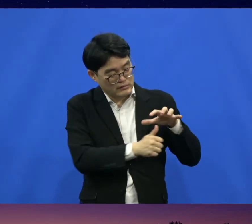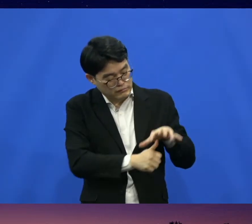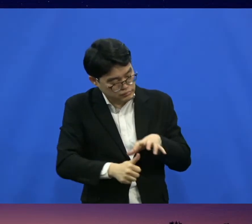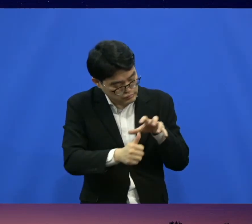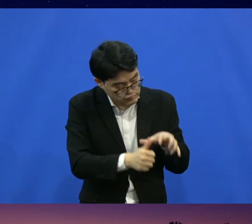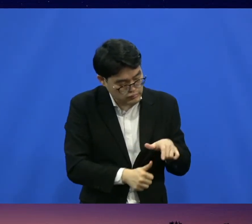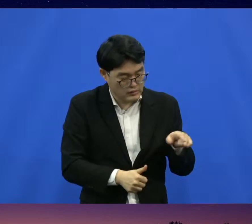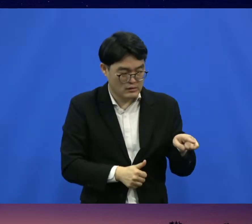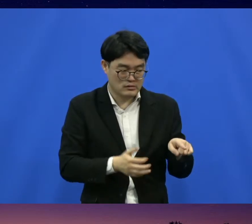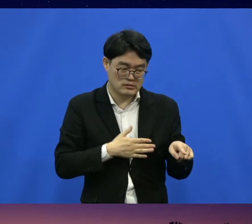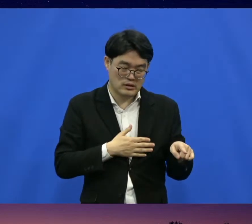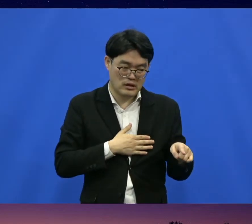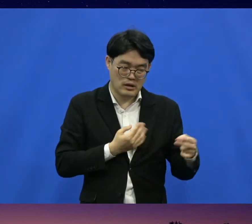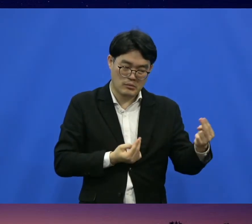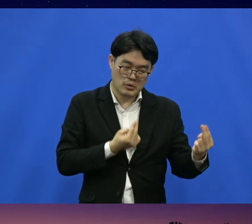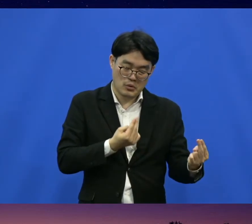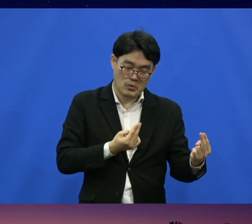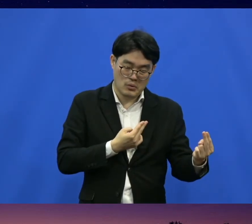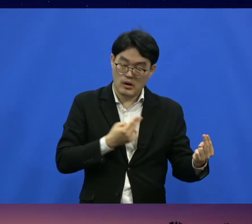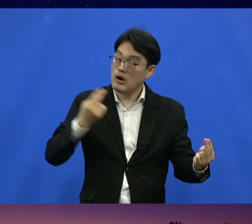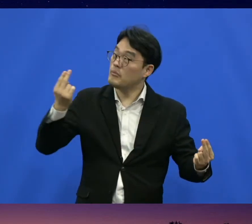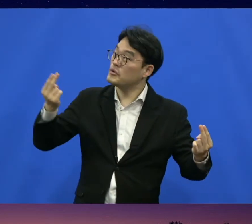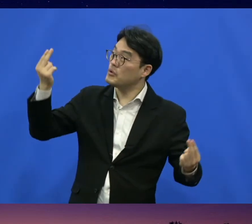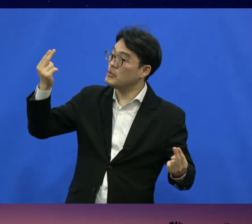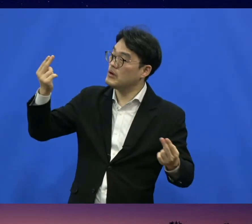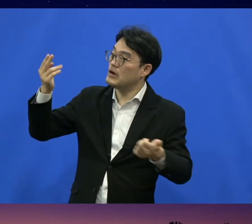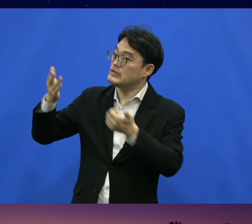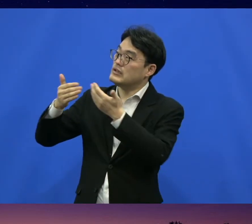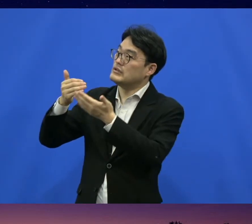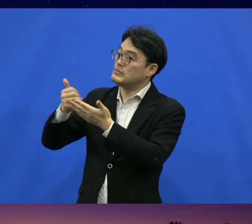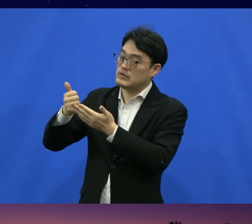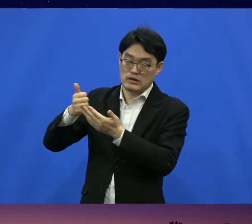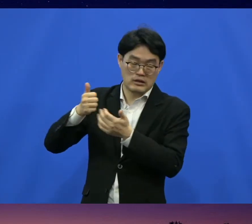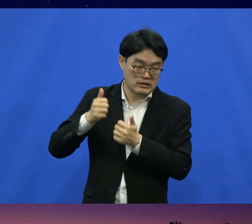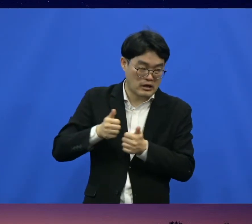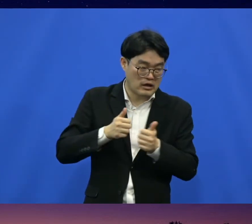이게 나에게 이익이 되느냐는 거죠. 나에게 손해가 되는 거 아니냐는 거죠.